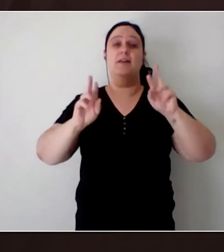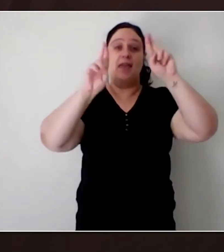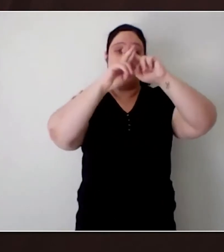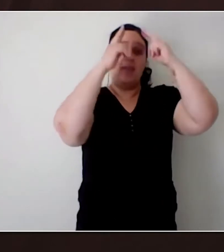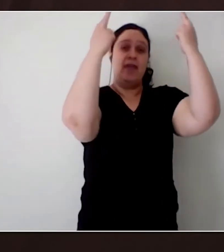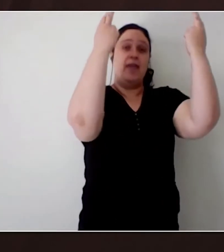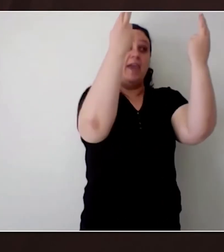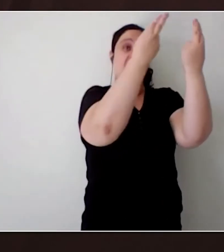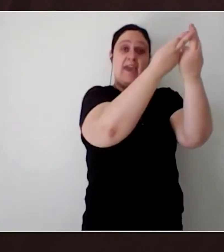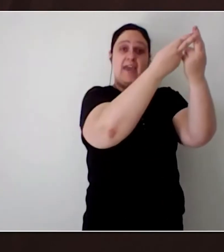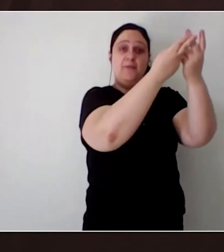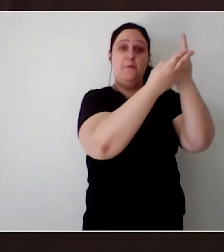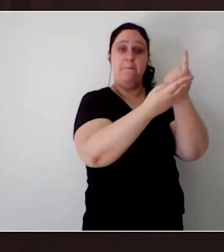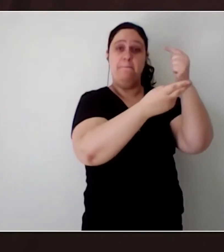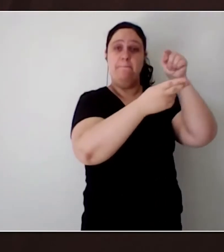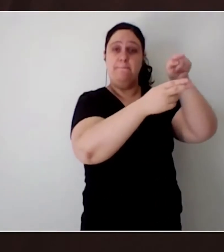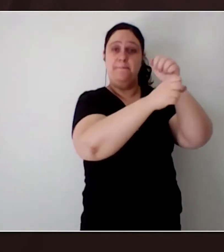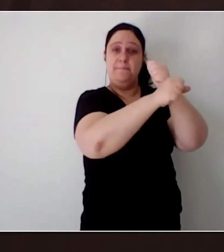Quem aqui tem essa esperança?